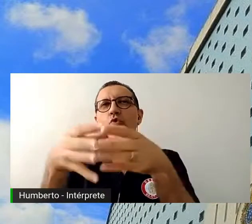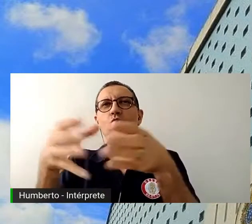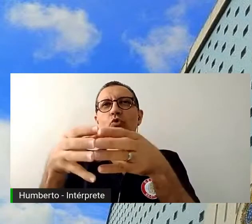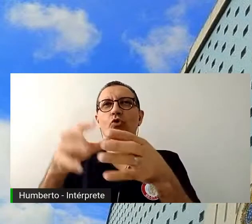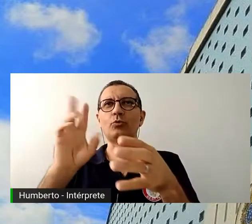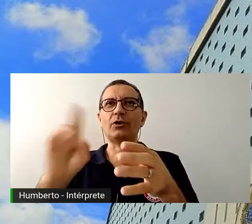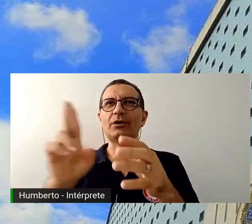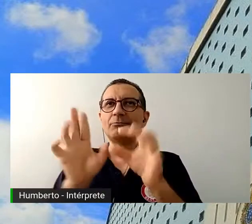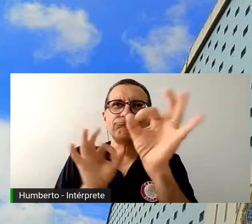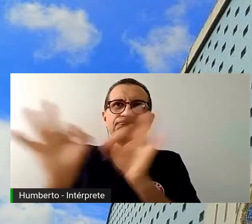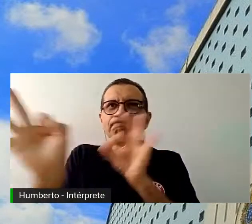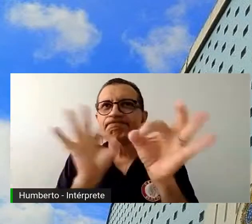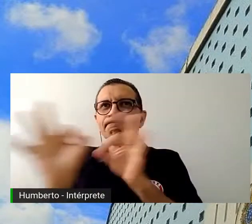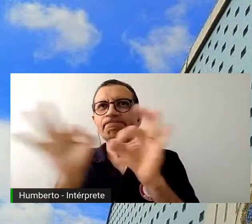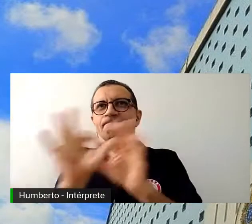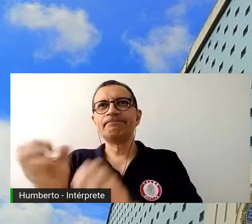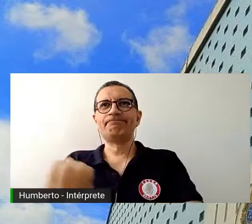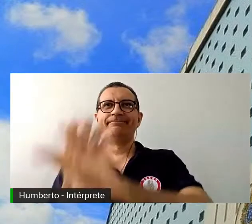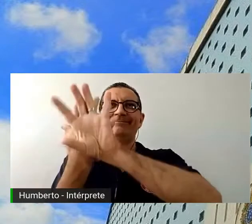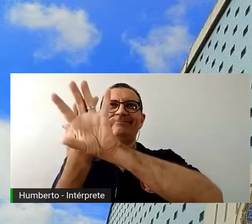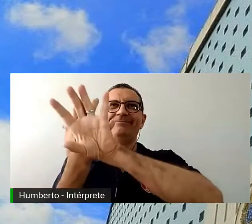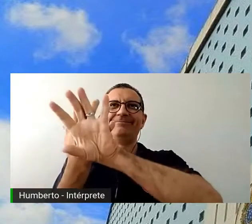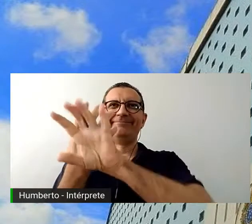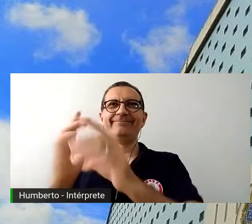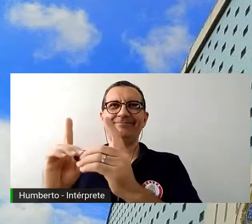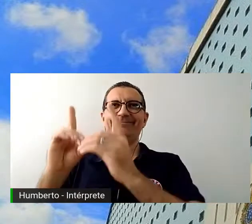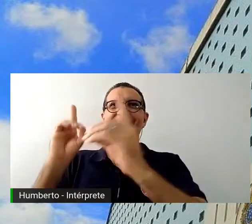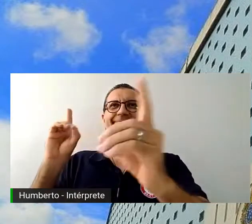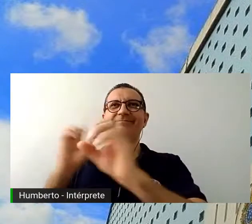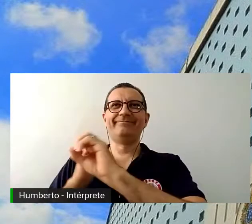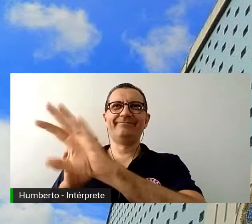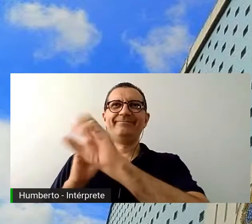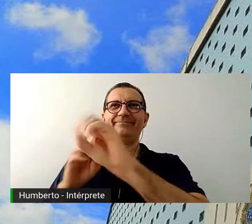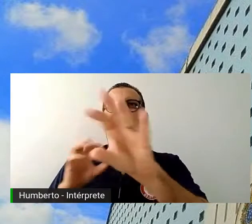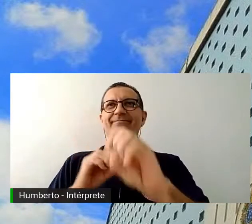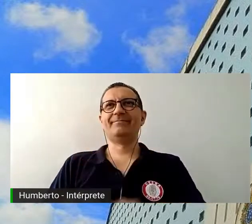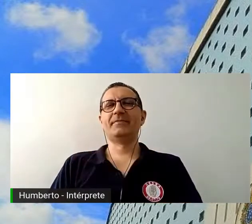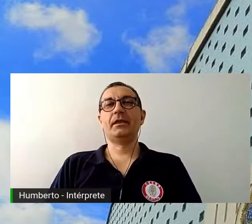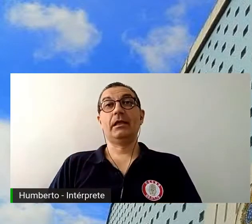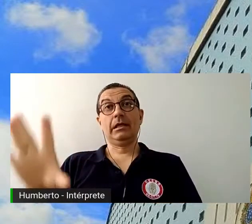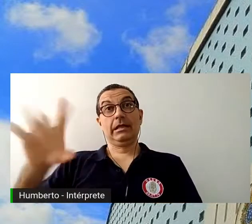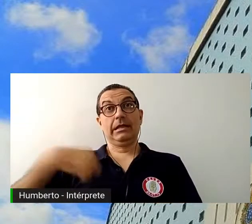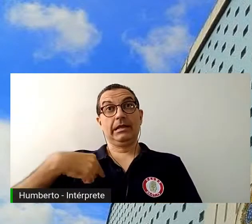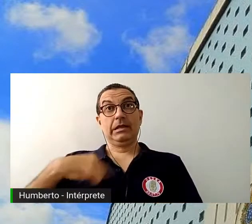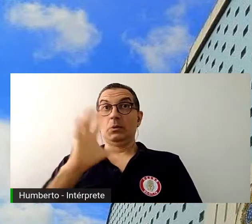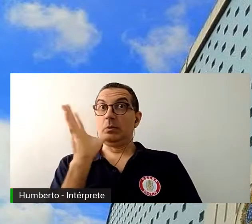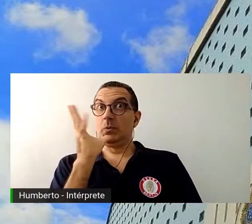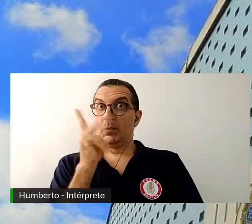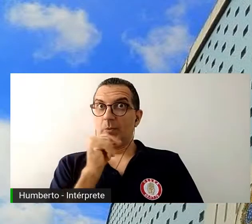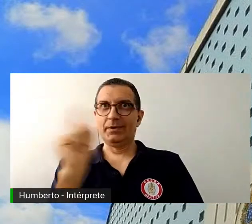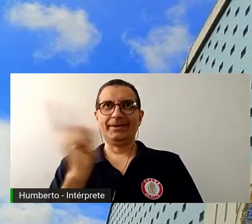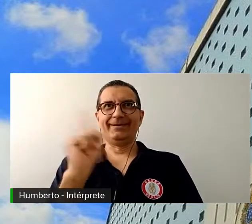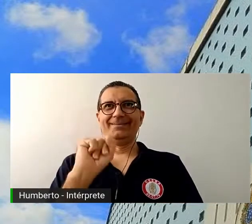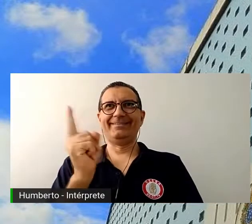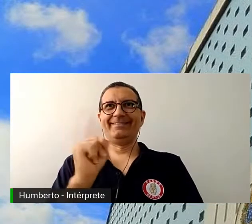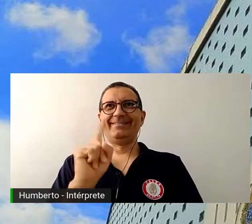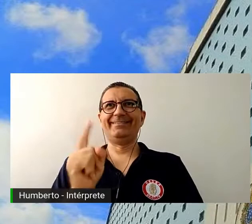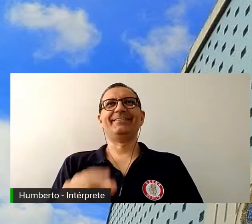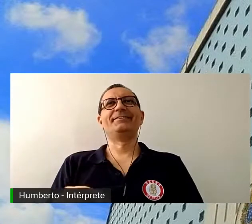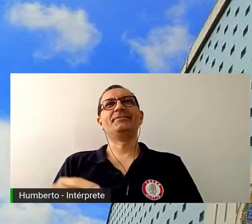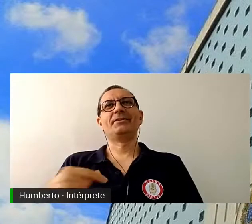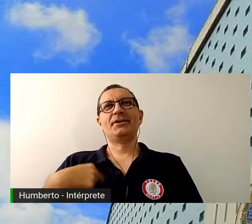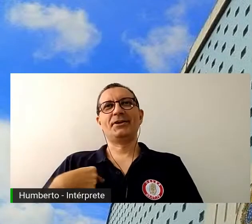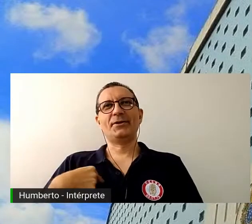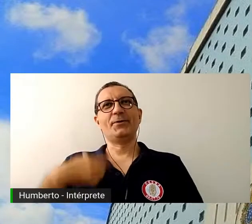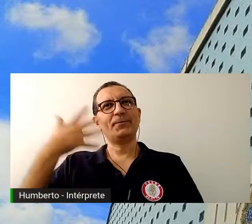processo de acolhimento, e hoje nós temos essa aula inaugural. Não vou demorar muito, minha fala é breve, professor Roberto,